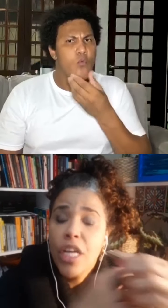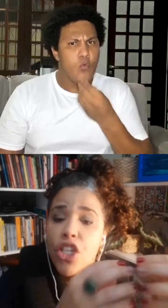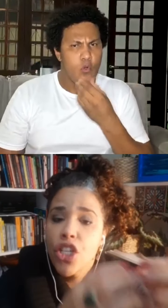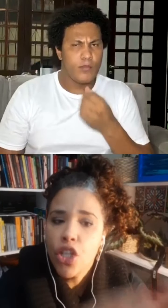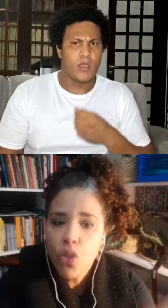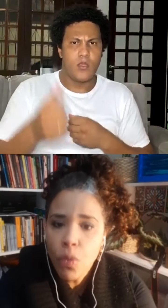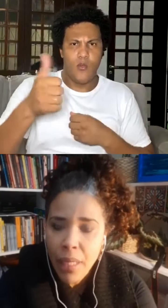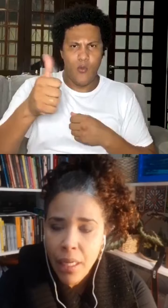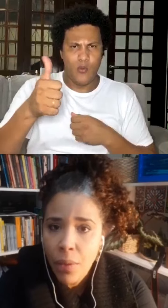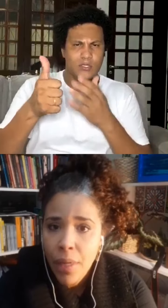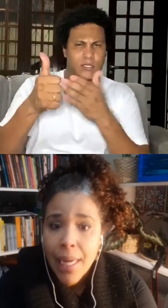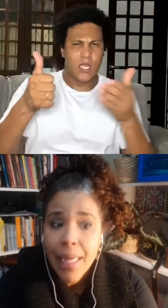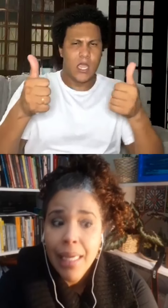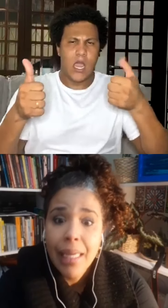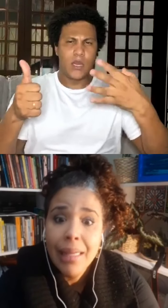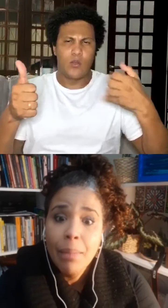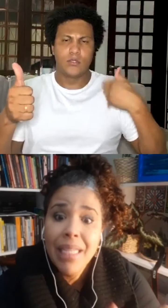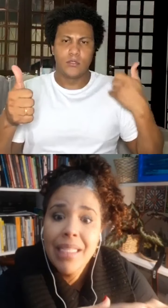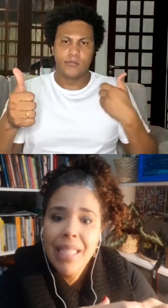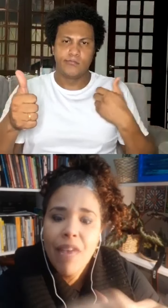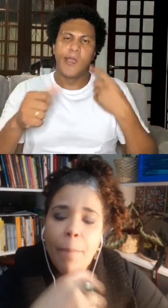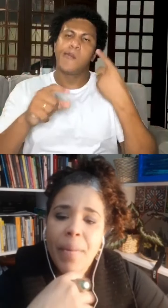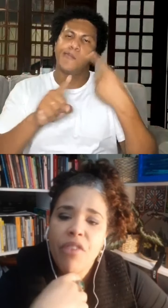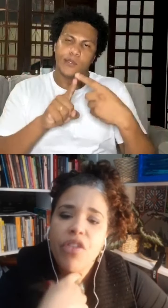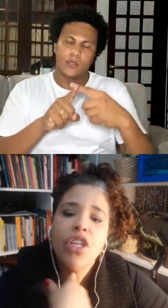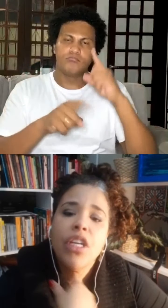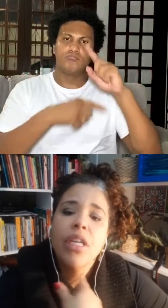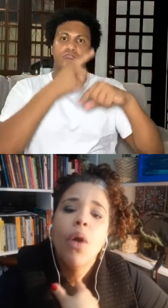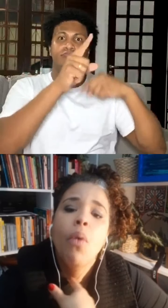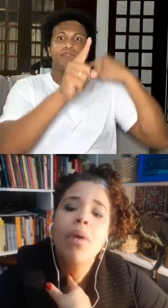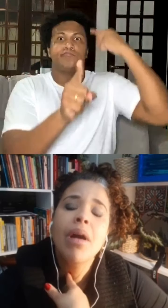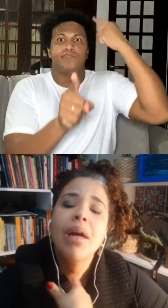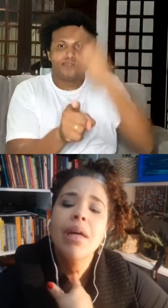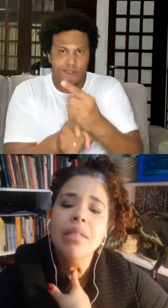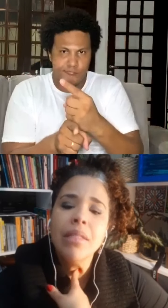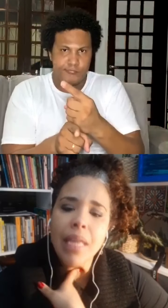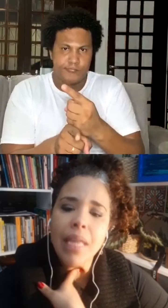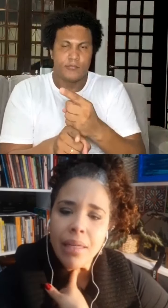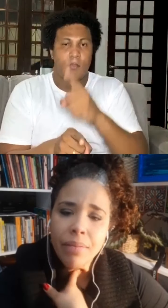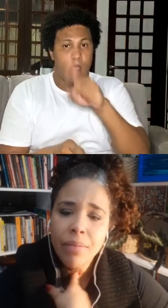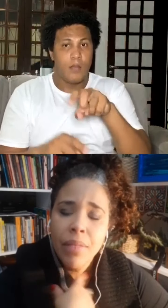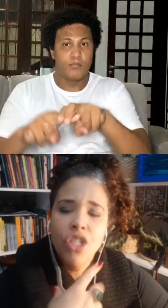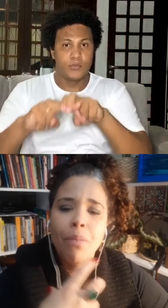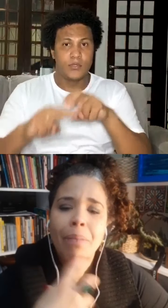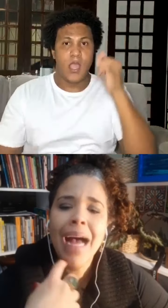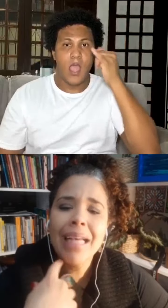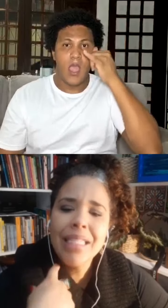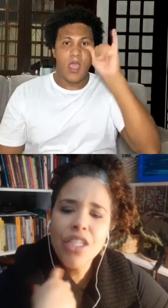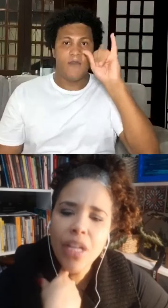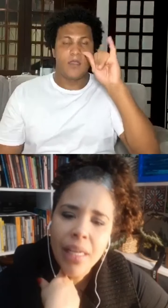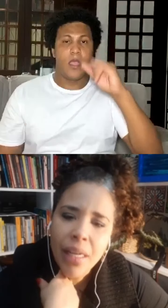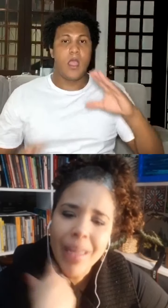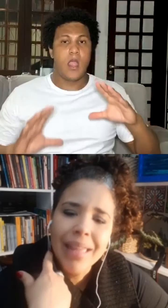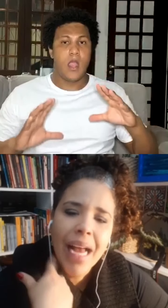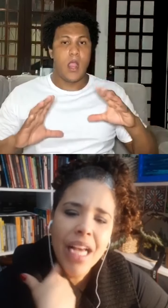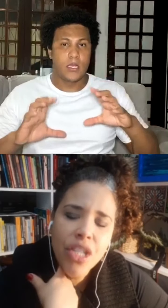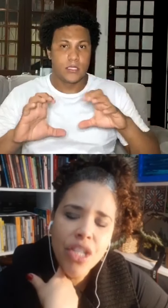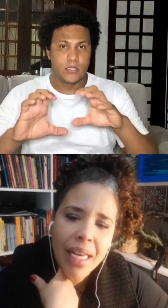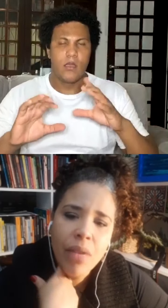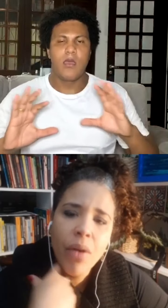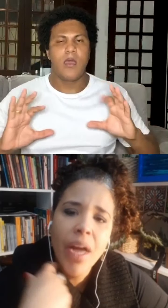gente descobriu que precisava prevenir o câncer de base de língua, atrás